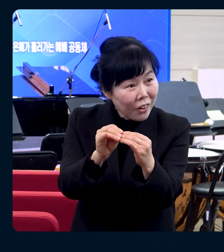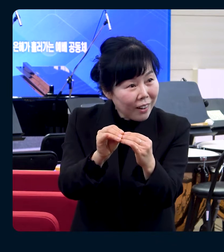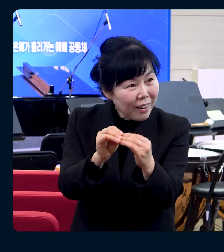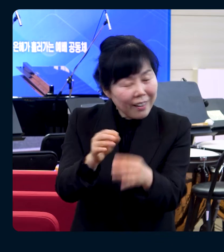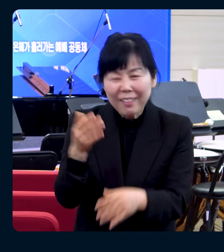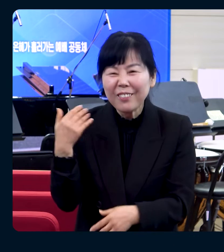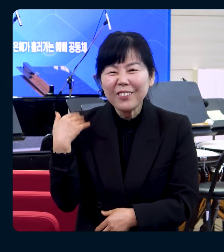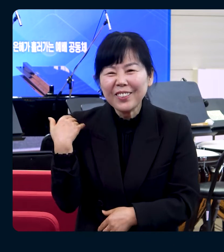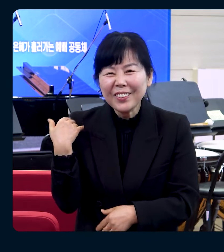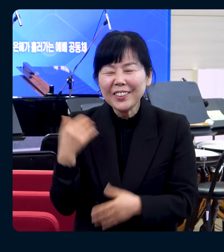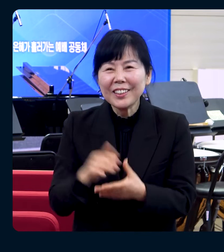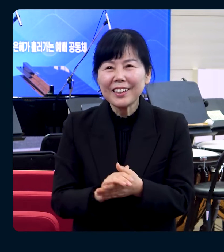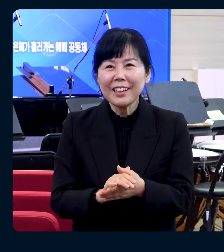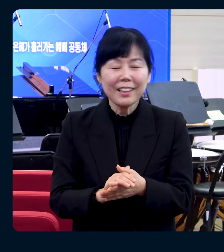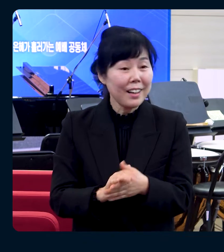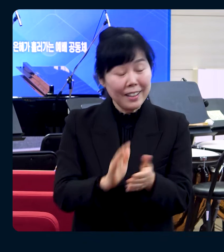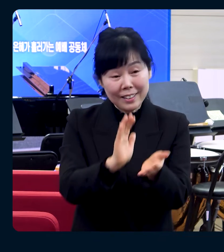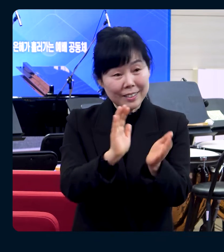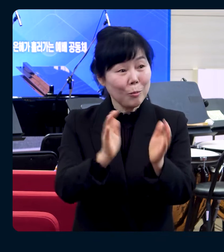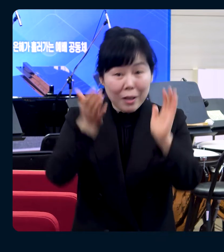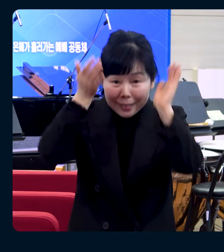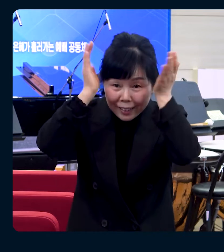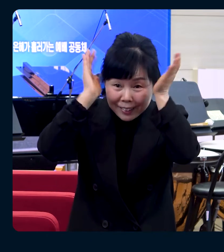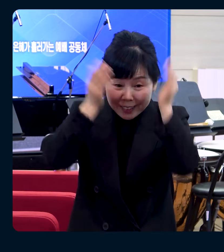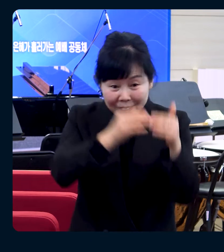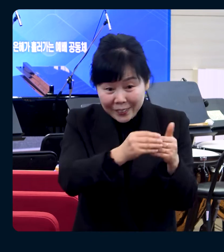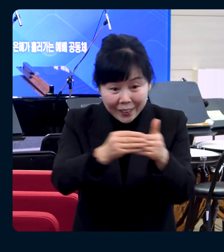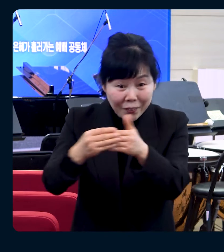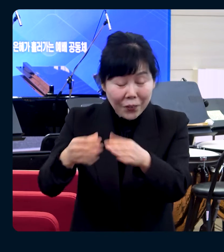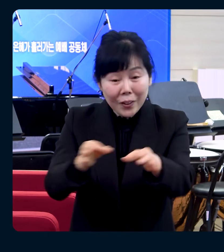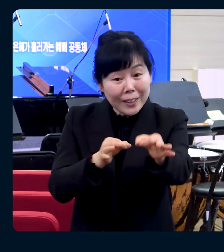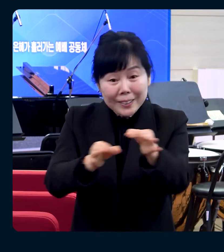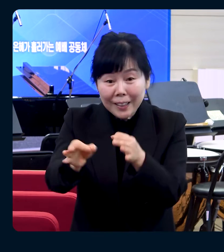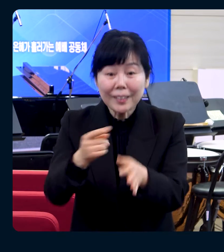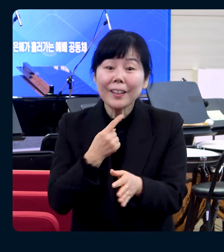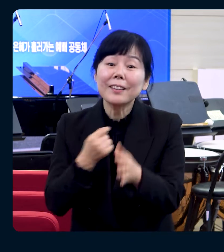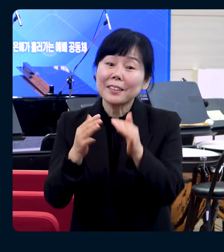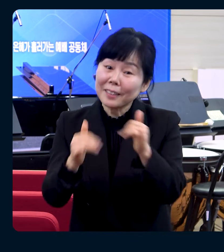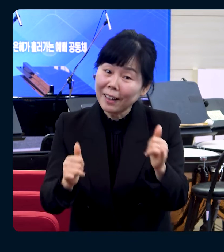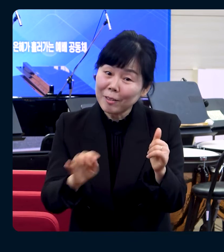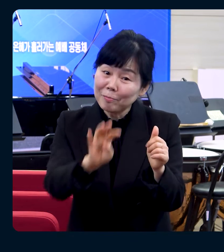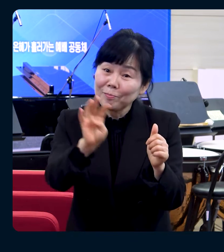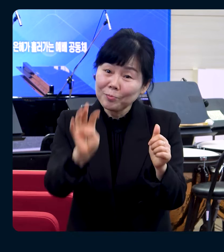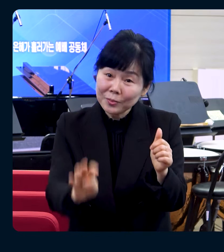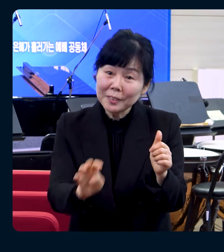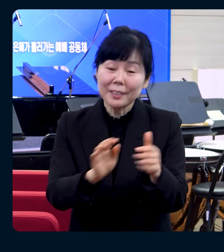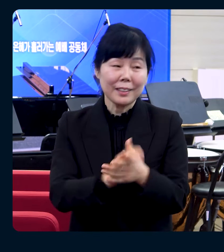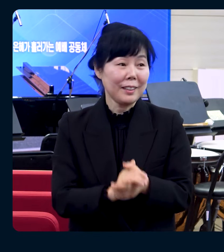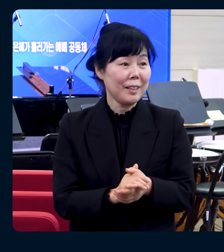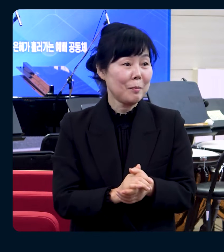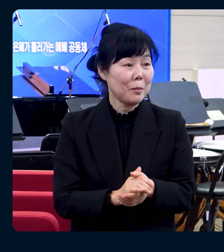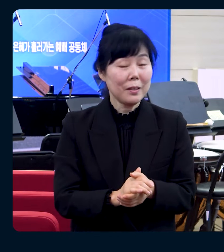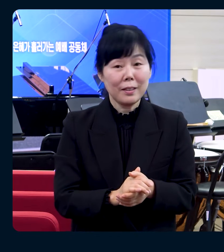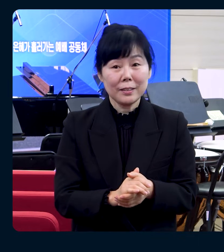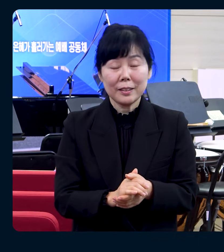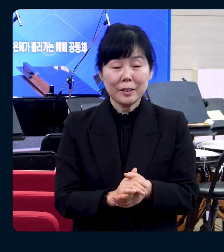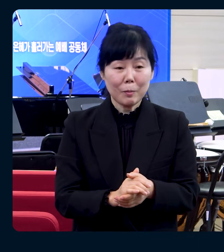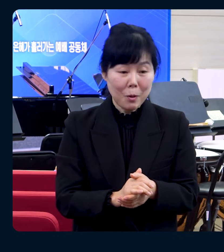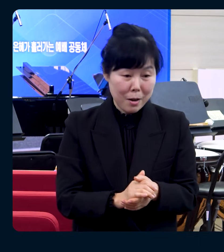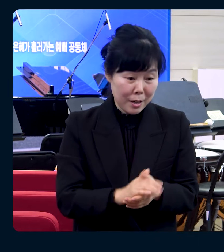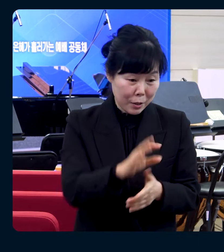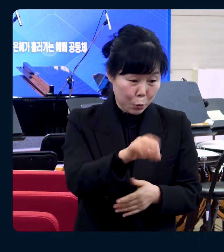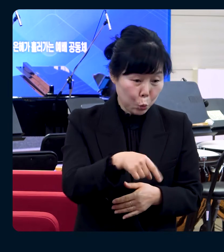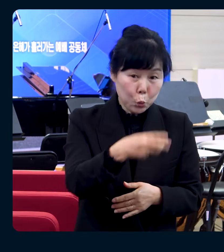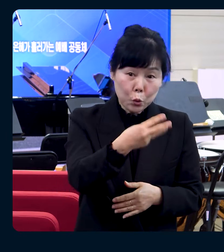글쎄요, 뭐 아브라함이 덩키 캐러반, 즉 당나귀 대상인지 어떤지, 정말 그가 갈대아